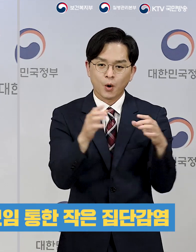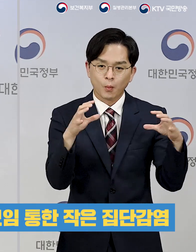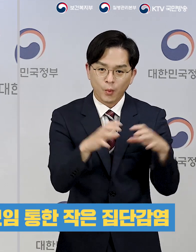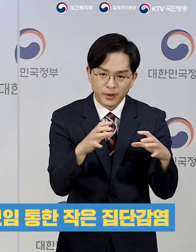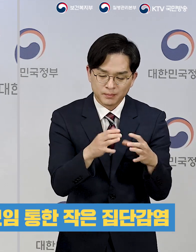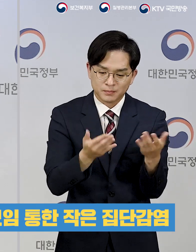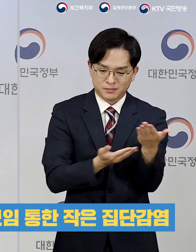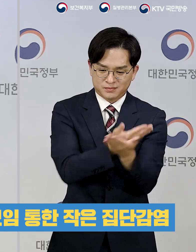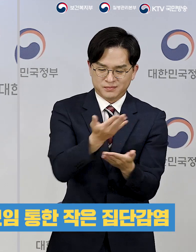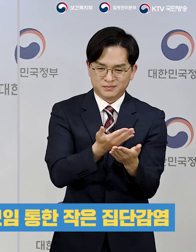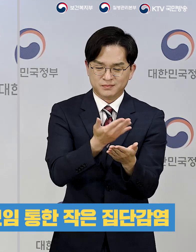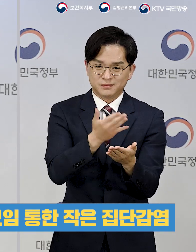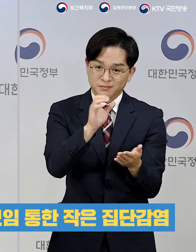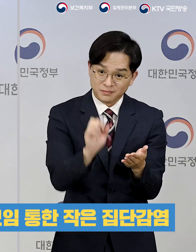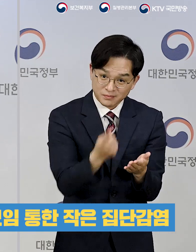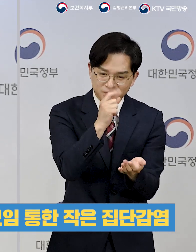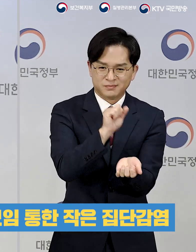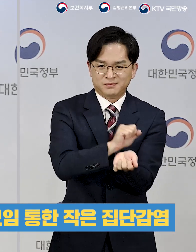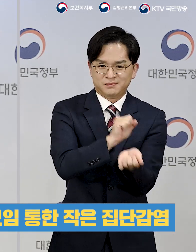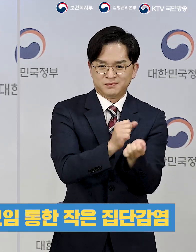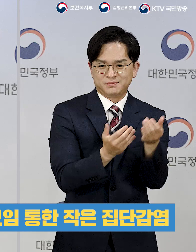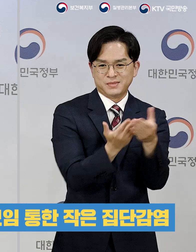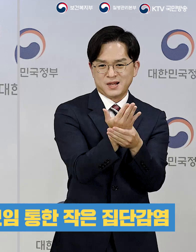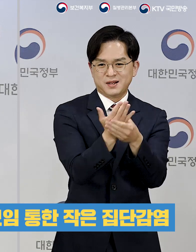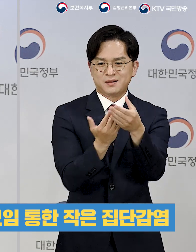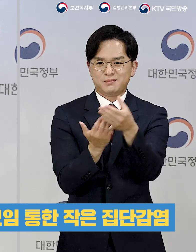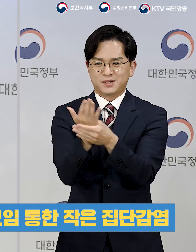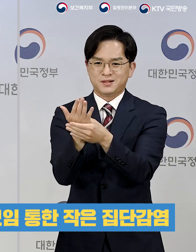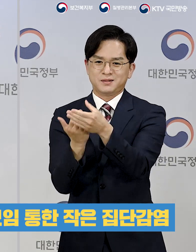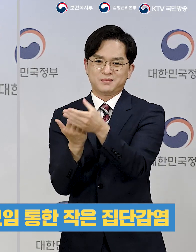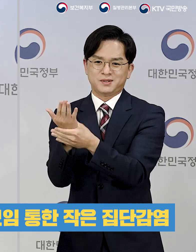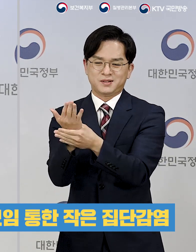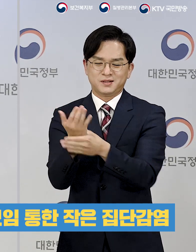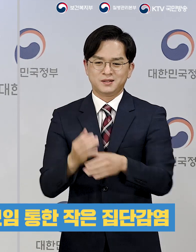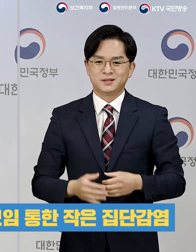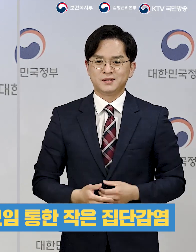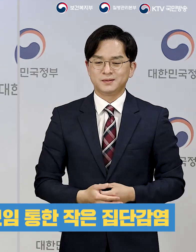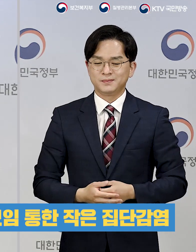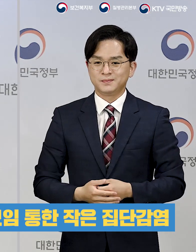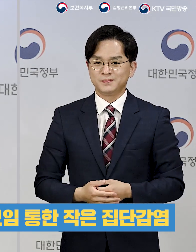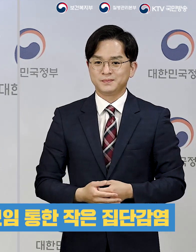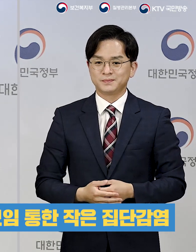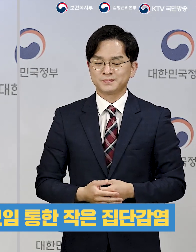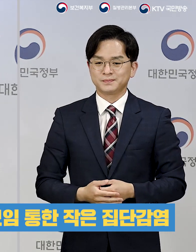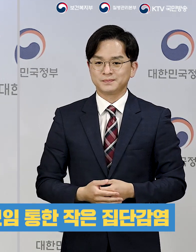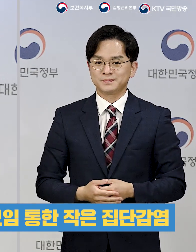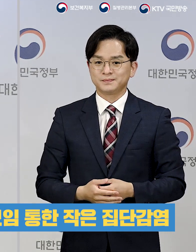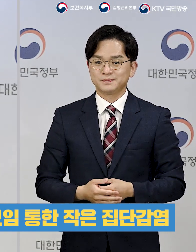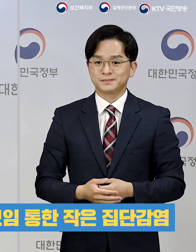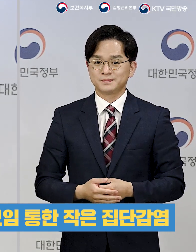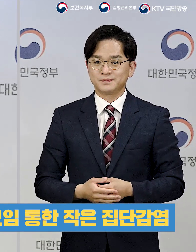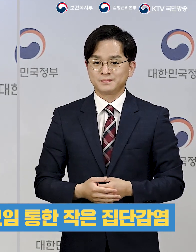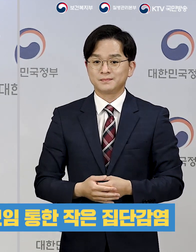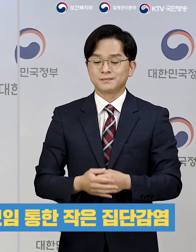등의 소모임을 통해 작은 집단 감염을 다수 형성하며 감염 전파가 이루어지고